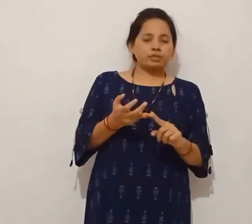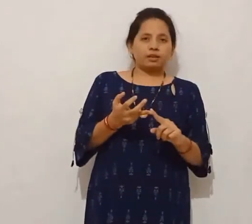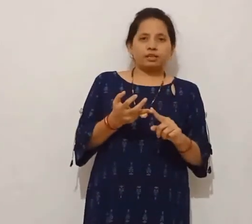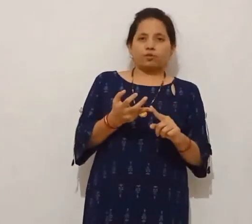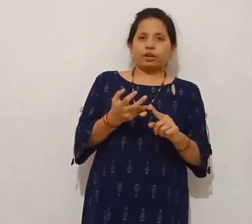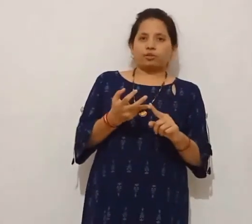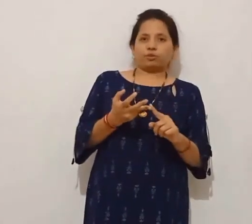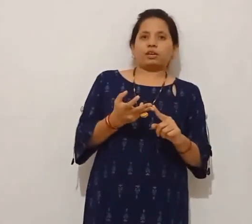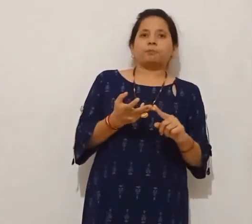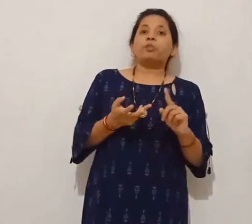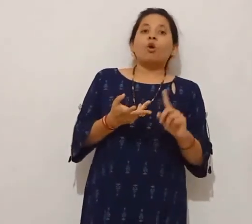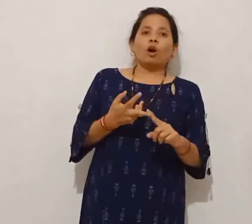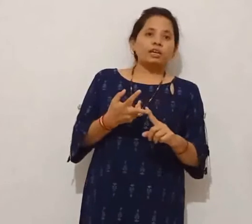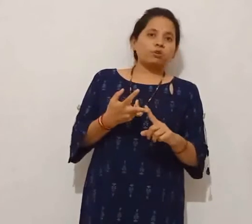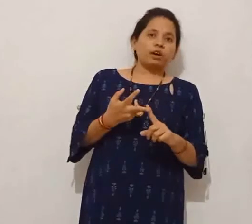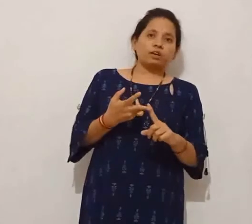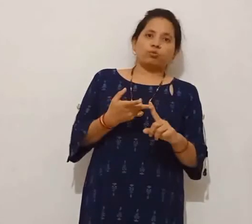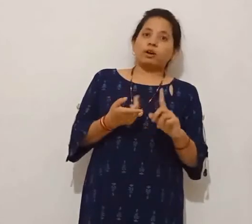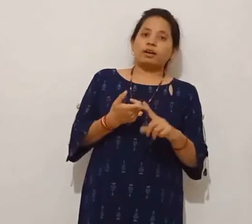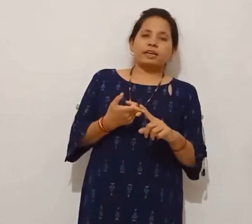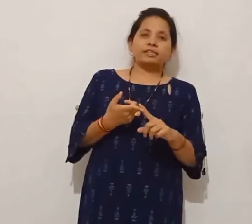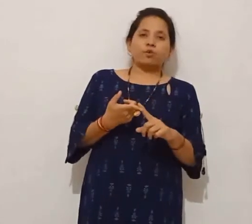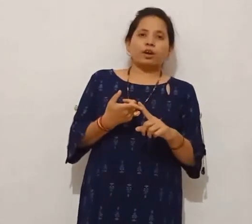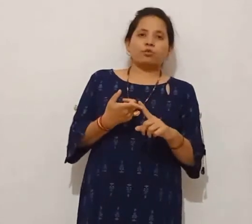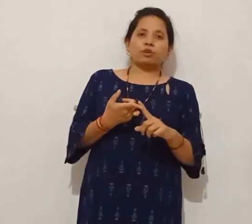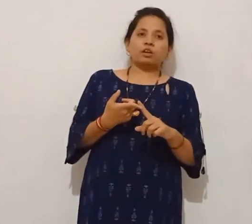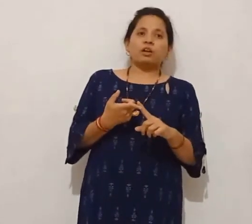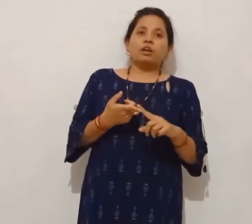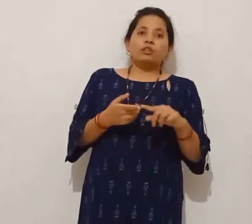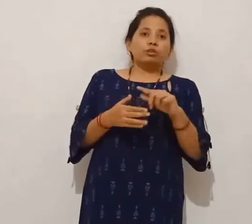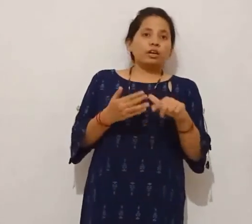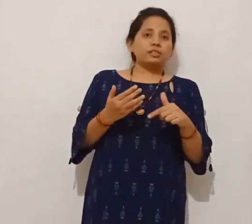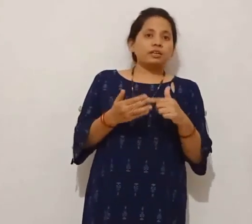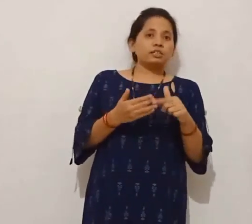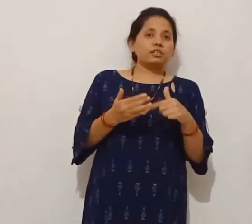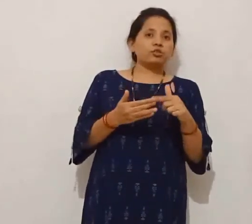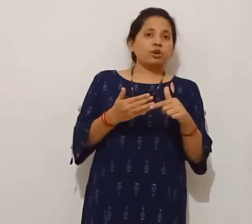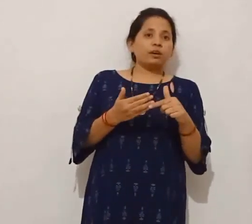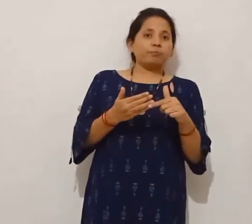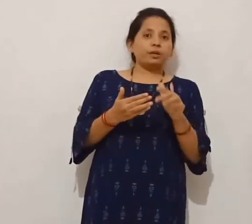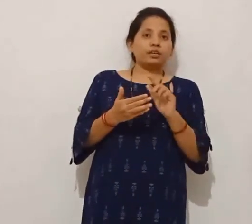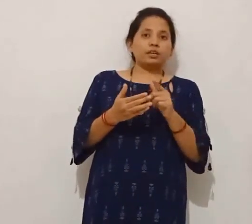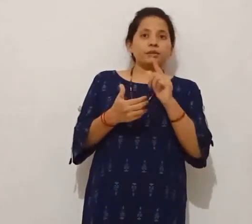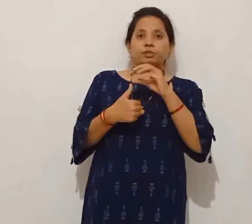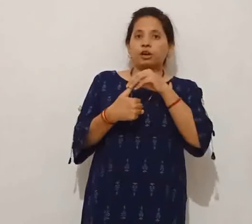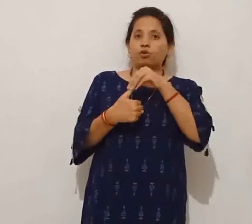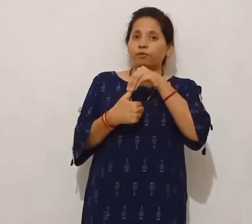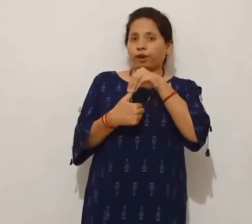मसाले रिक्वायर होंगे, ऑयल रिक्वायर होगा, गैस रिक्वायर होगी. तो ये सारी चीजें जो है, पनीर की सब्जी क्या हो गया? फाइनल